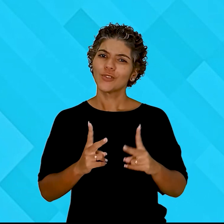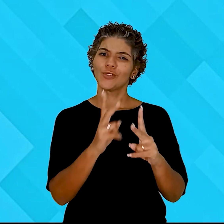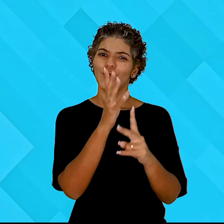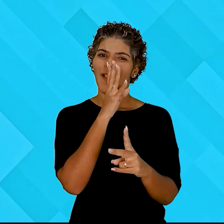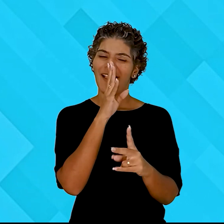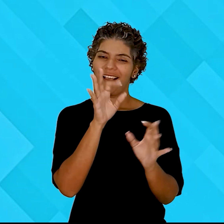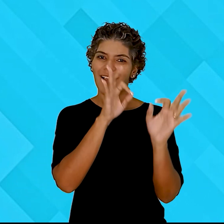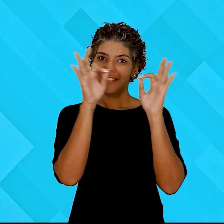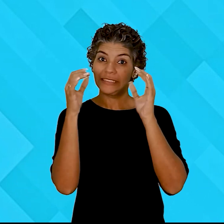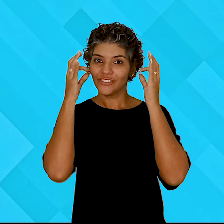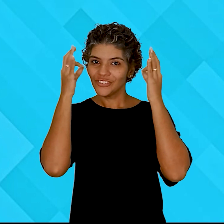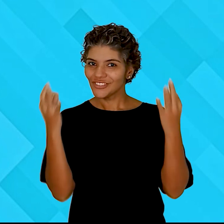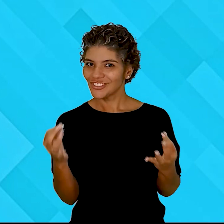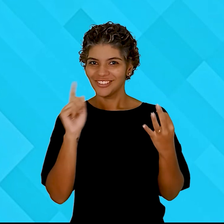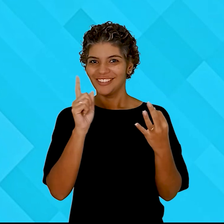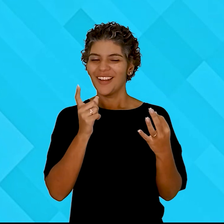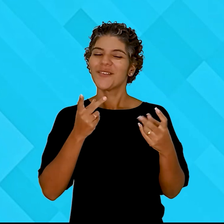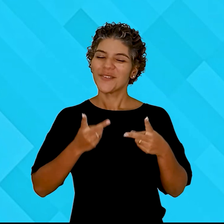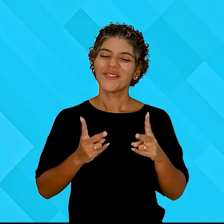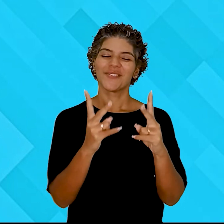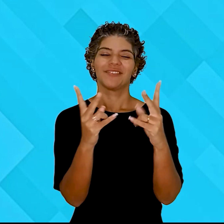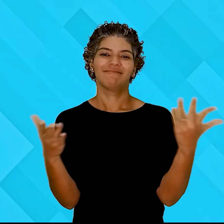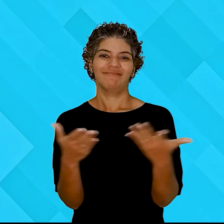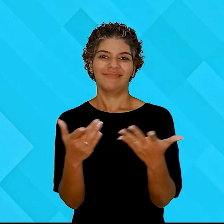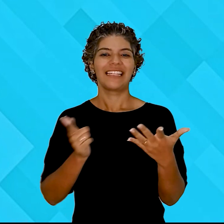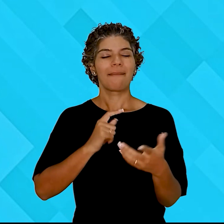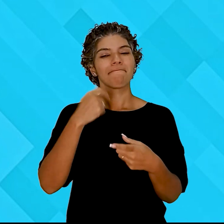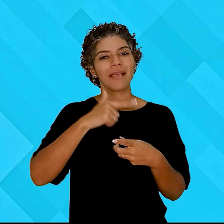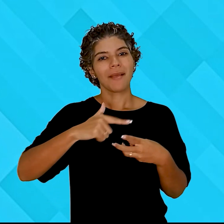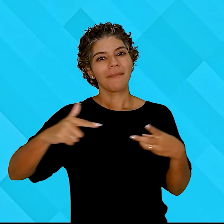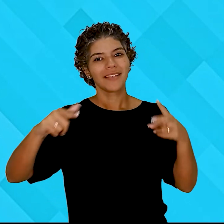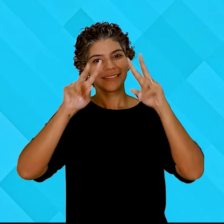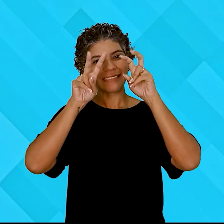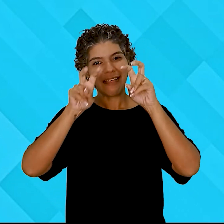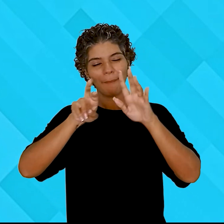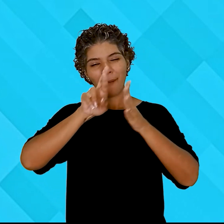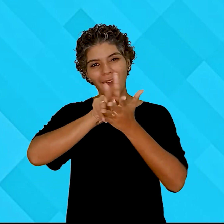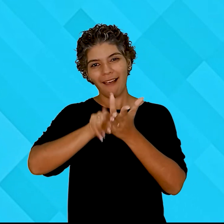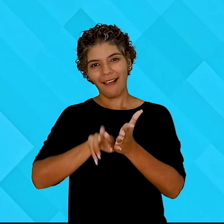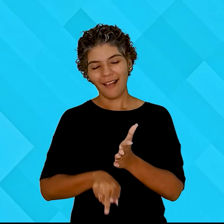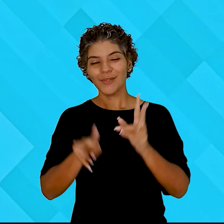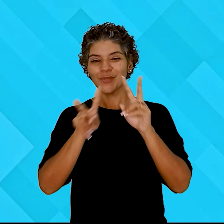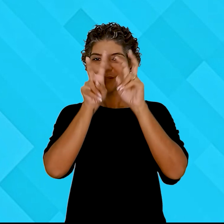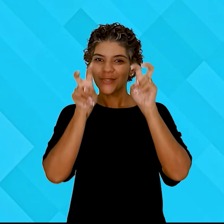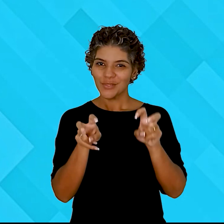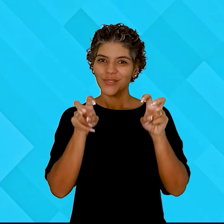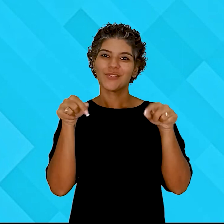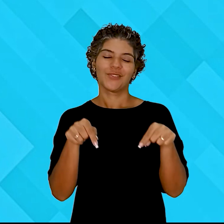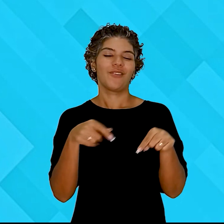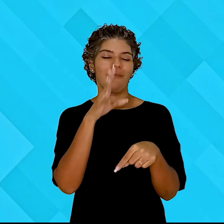assim como esse episódio, tem mais vindo por aí, e aí com outros assuntos e outros temas, para você ficar super ligado nos seus direitos,